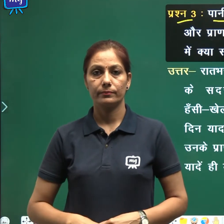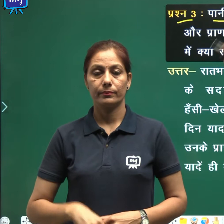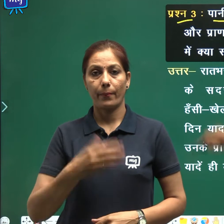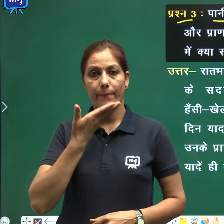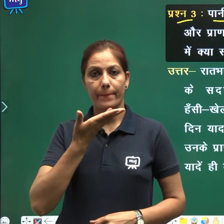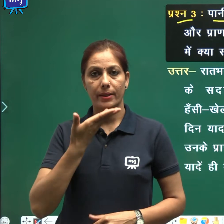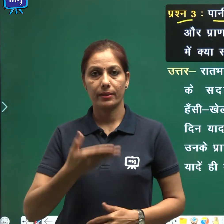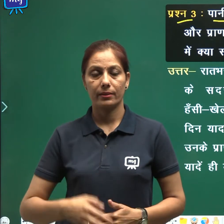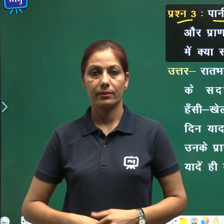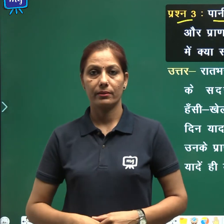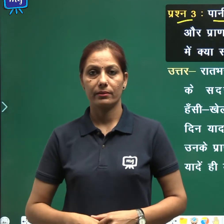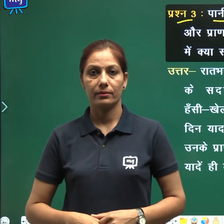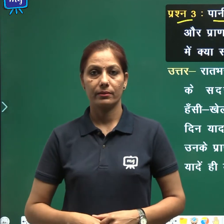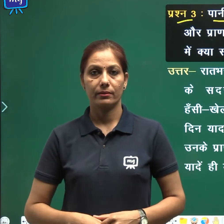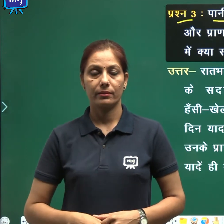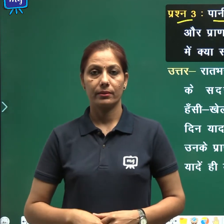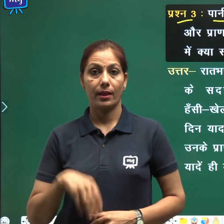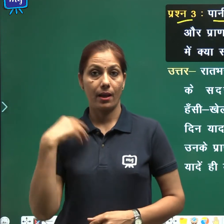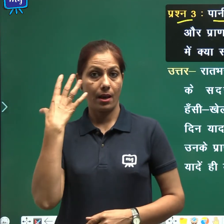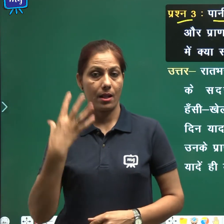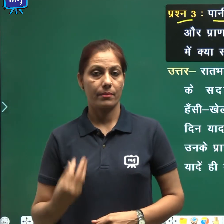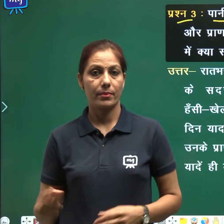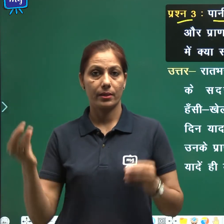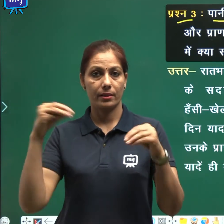पानी के रात भर गिरने